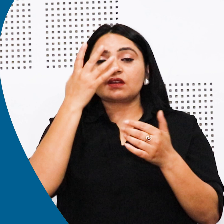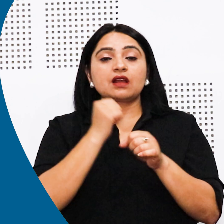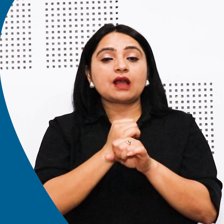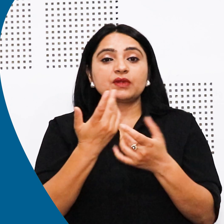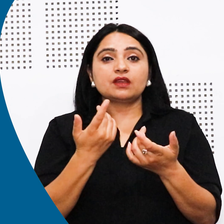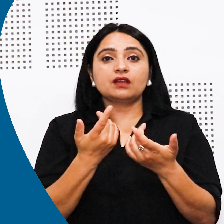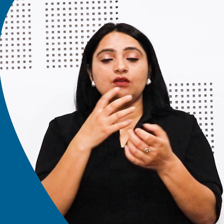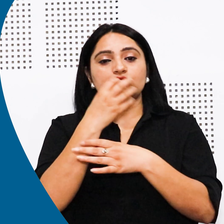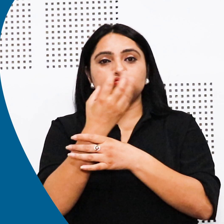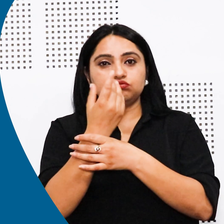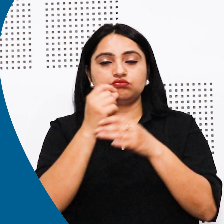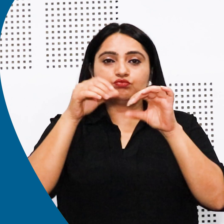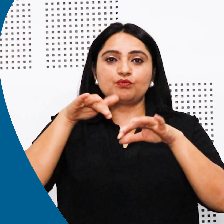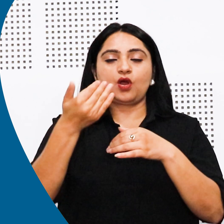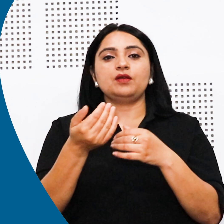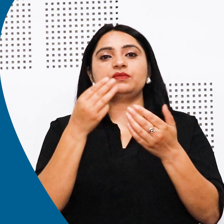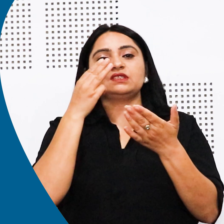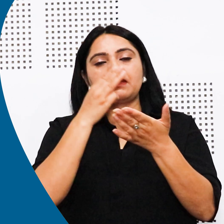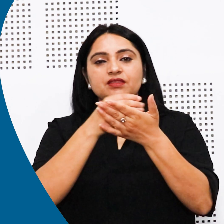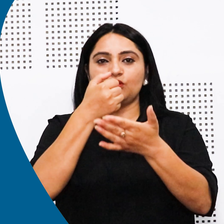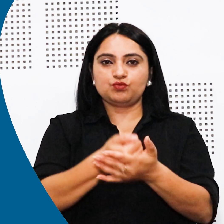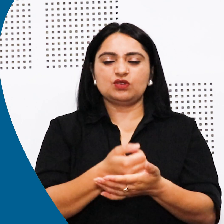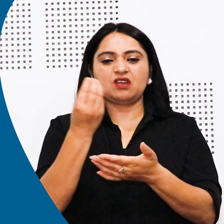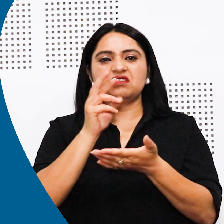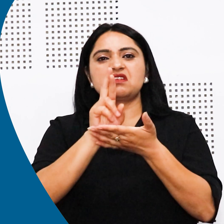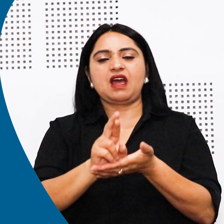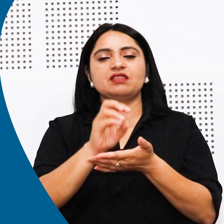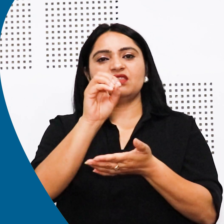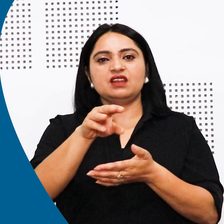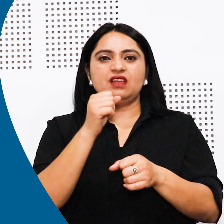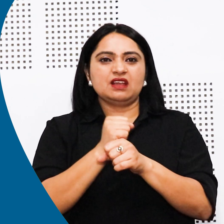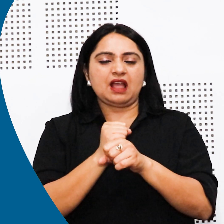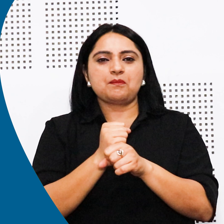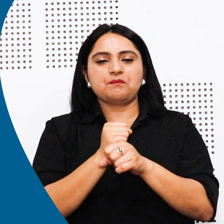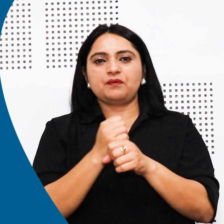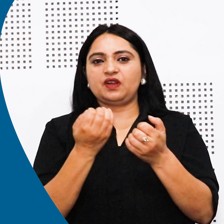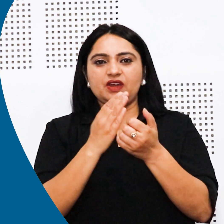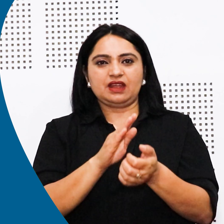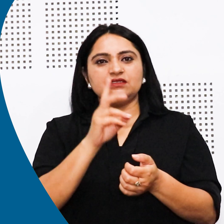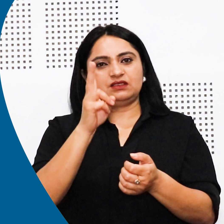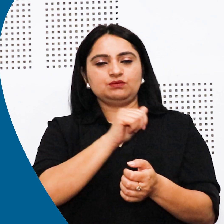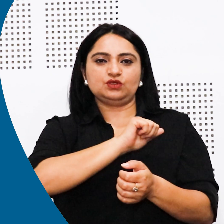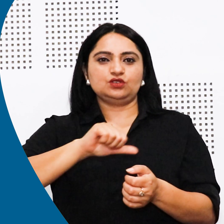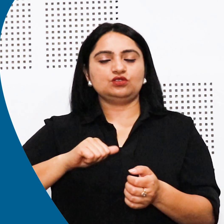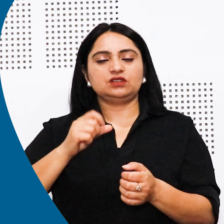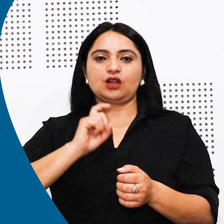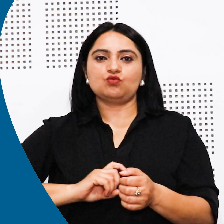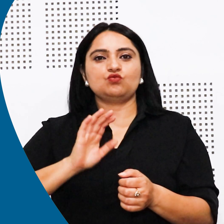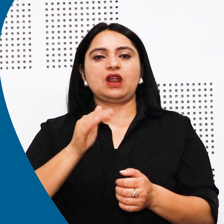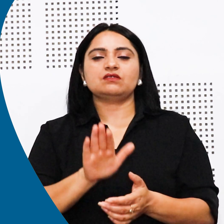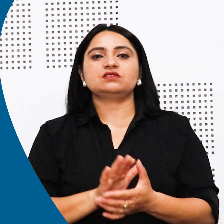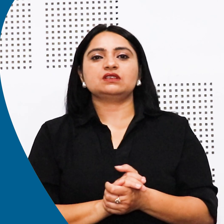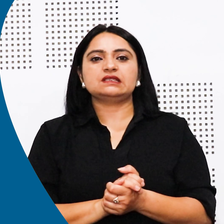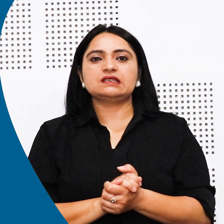पर्यो तब मात्रै पुग्ने अनि यसो रात बाँडे जस्तो गर्ने त्यो कामले झारो डाल्ने काम गरेको जनताको गुनासो स्वाभाविक हो। विपद